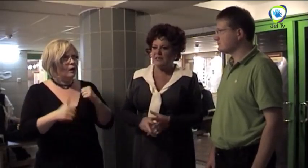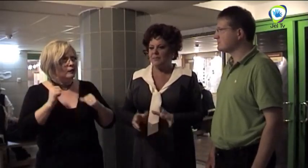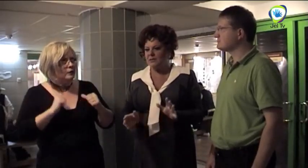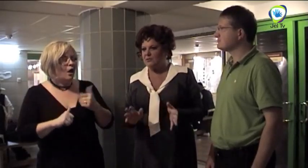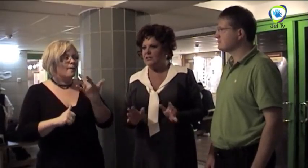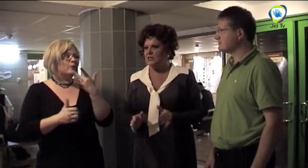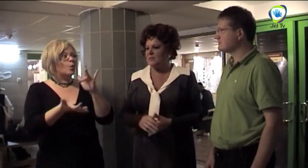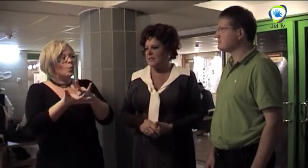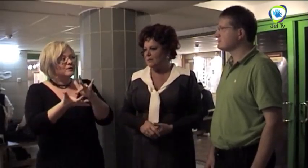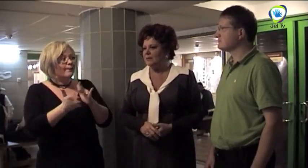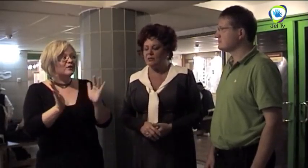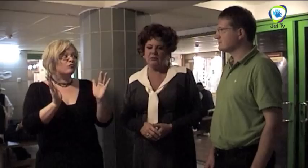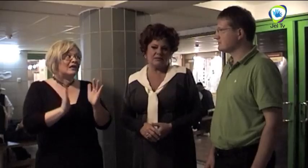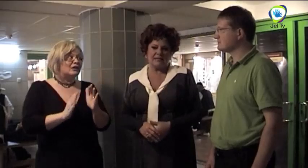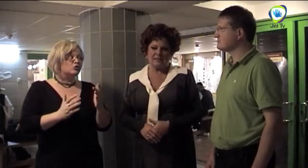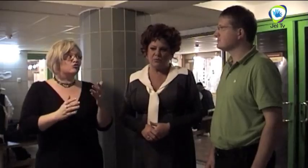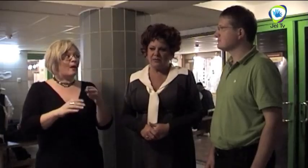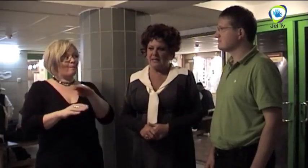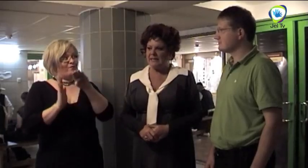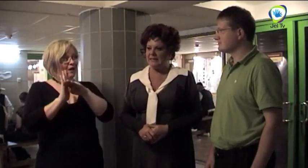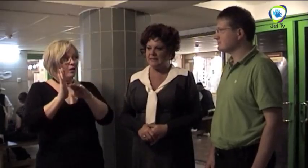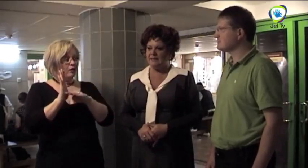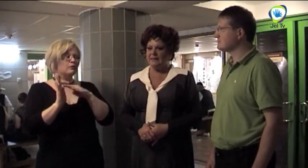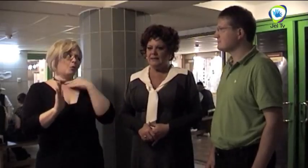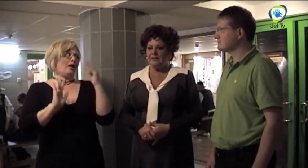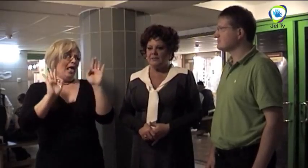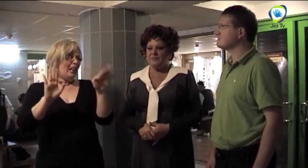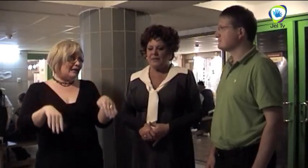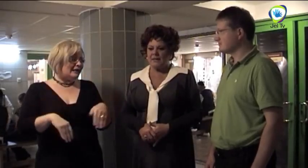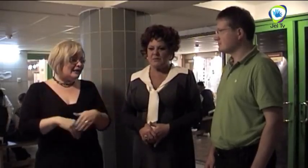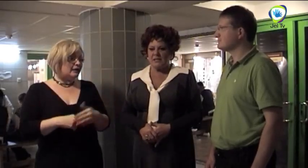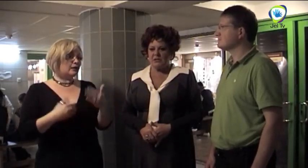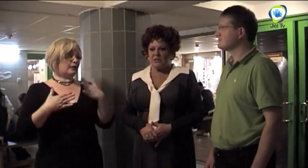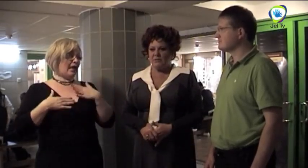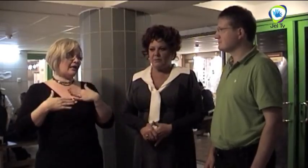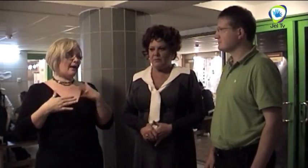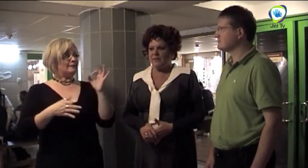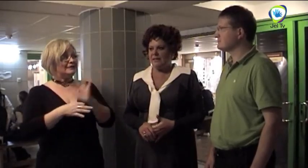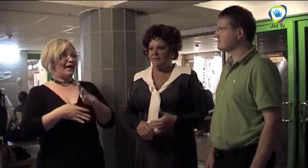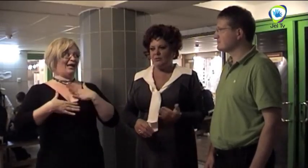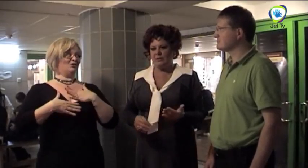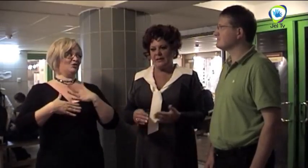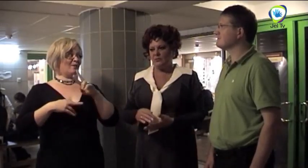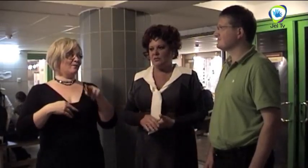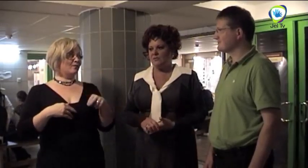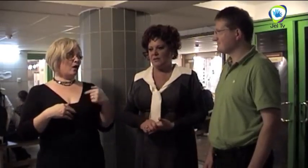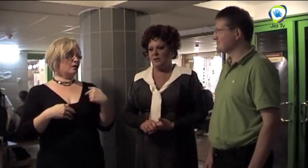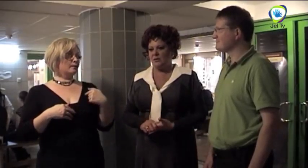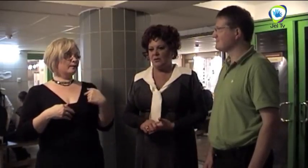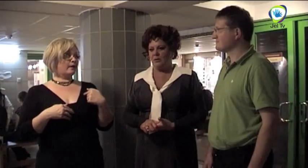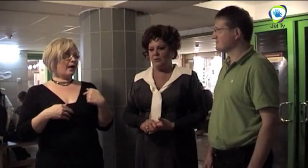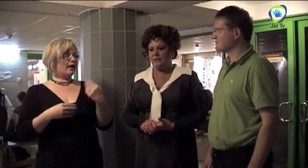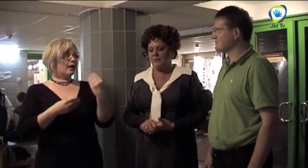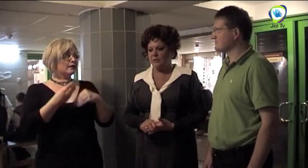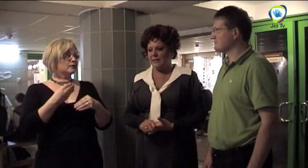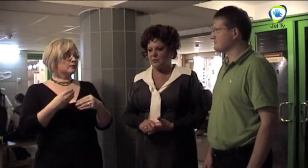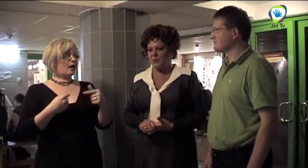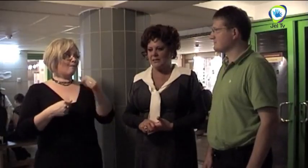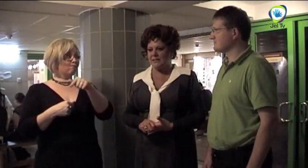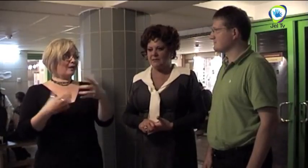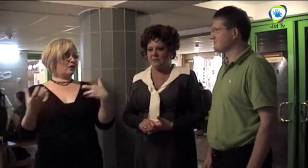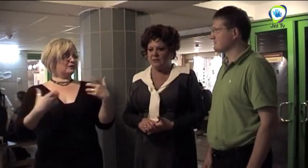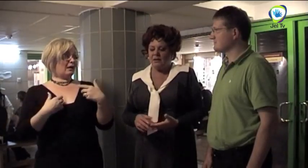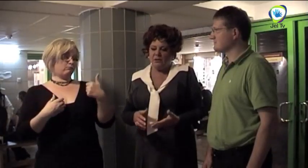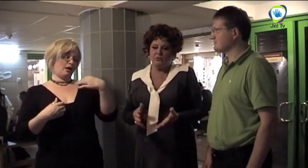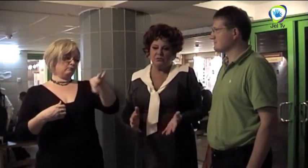Amikor egy közepes vagy kisebb szerepet, akkor azért ez bőven elég. Nekem szerencsém van, mivel nem vagyok kettőzve az